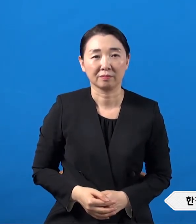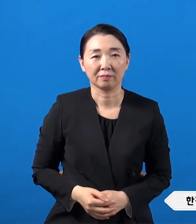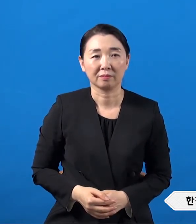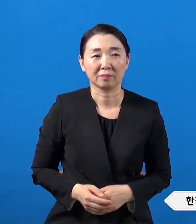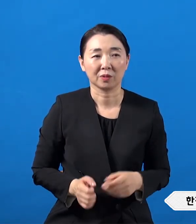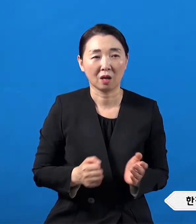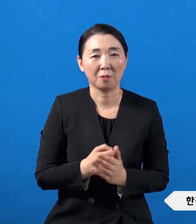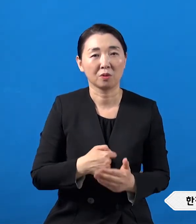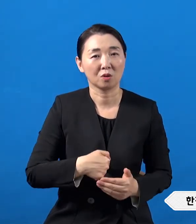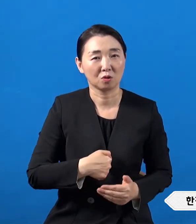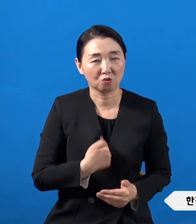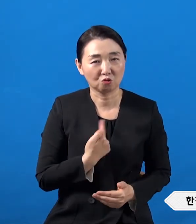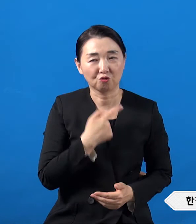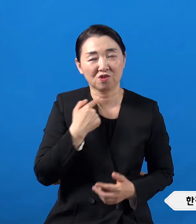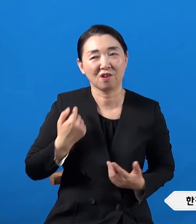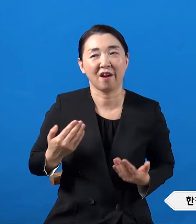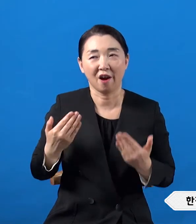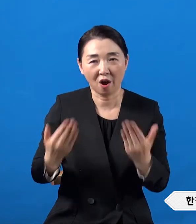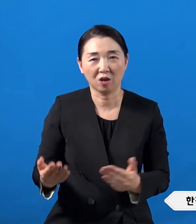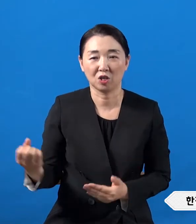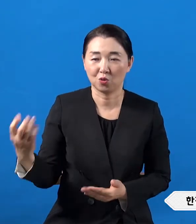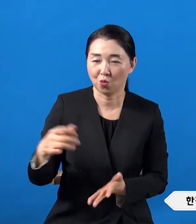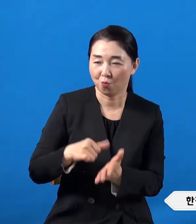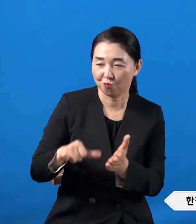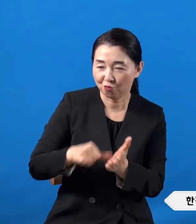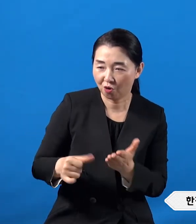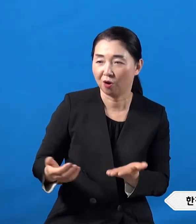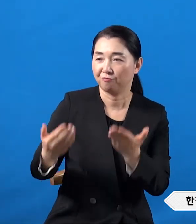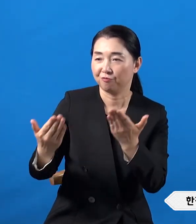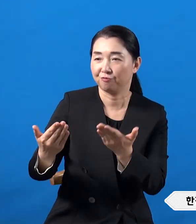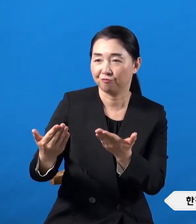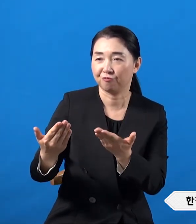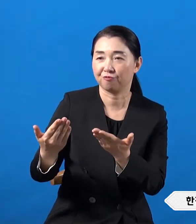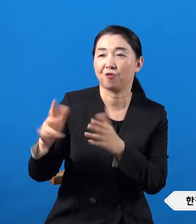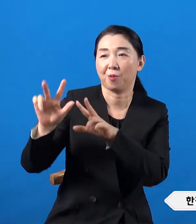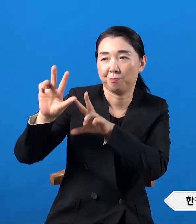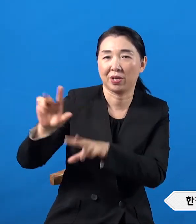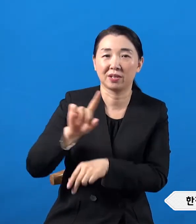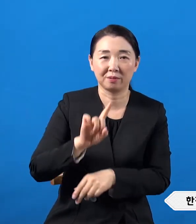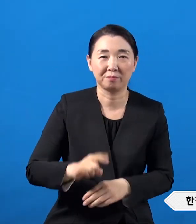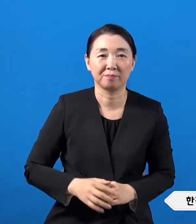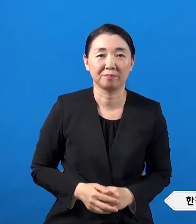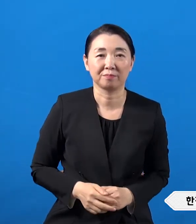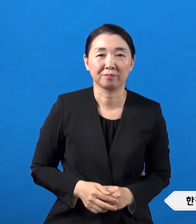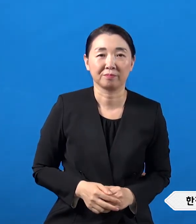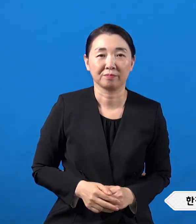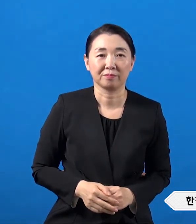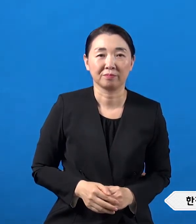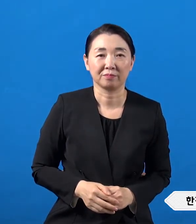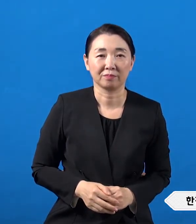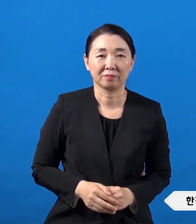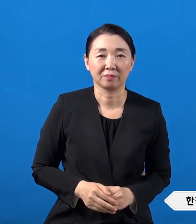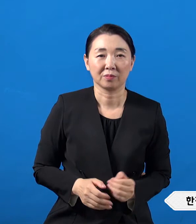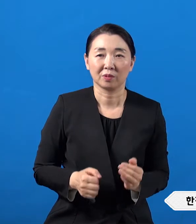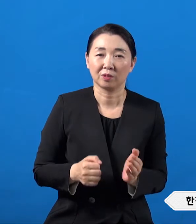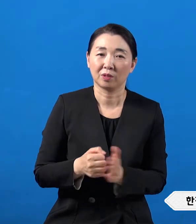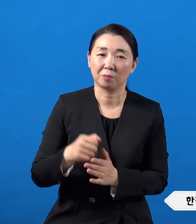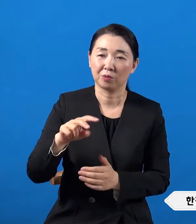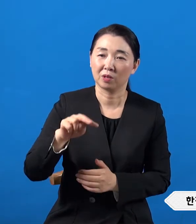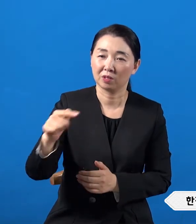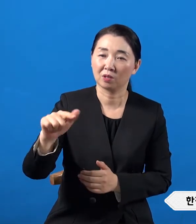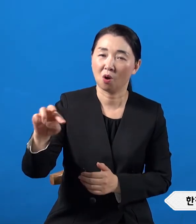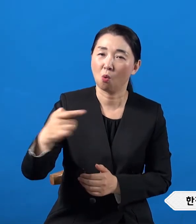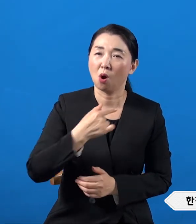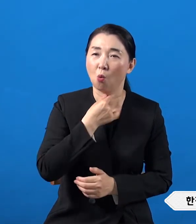그래서 자발적으로 헌신과 헌물을 맹세한다 그런 뜻이죠. 그러니까